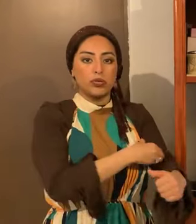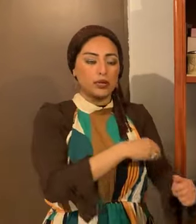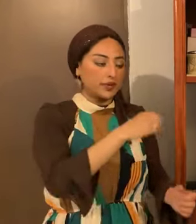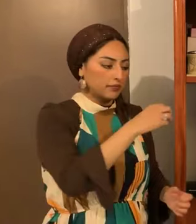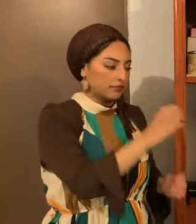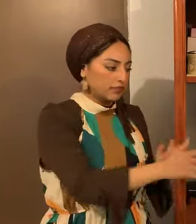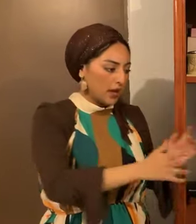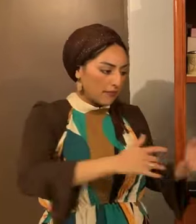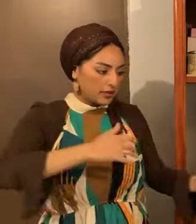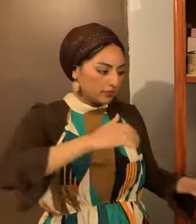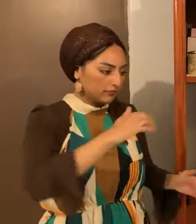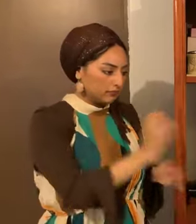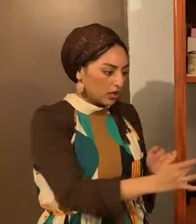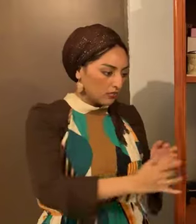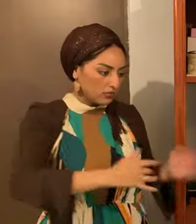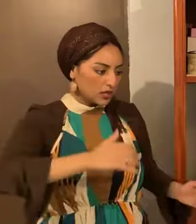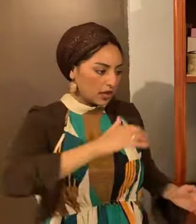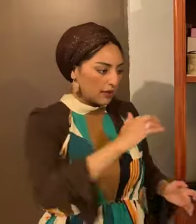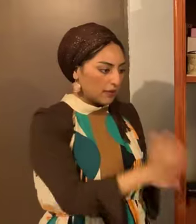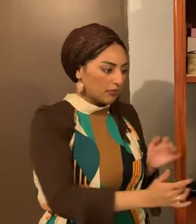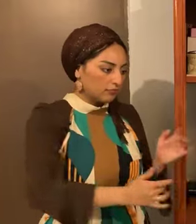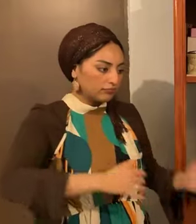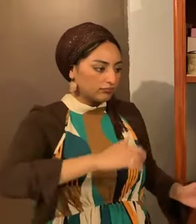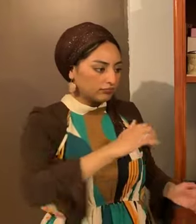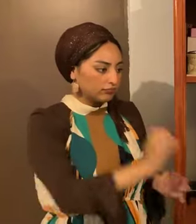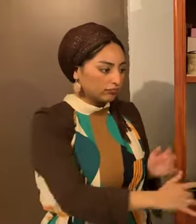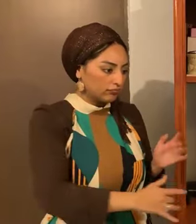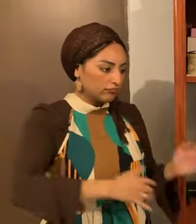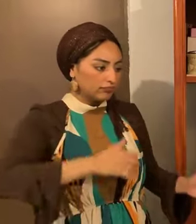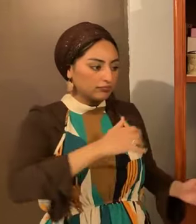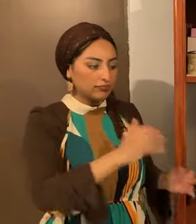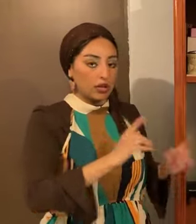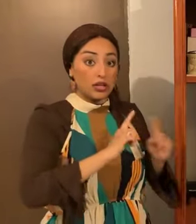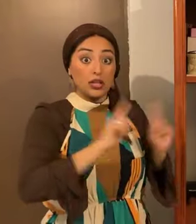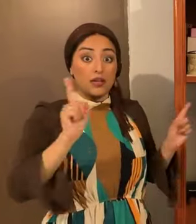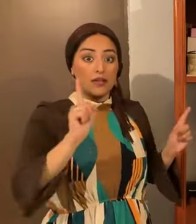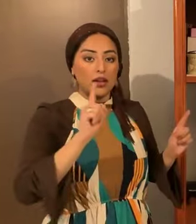eso es que dice que tocaban en la octava.